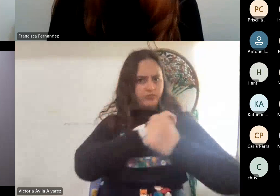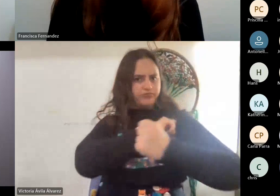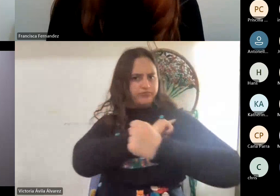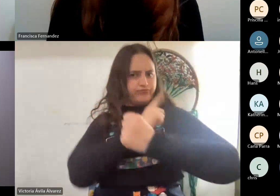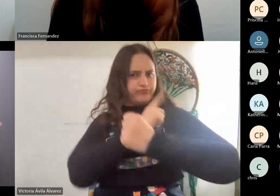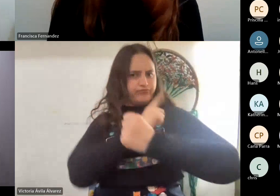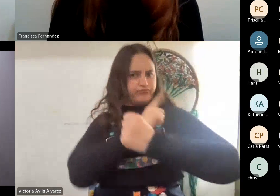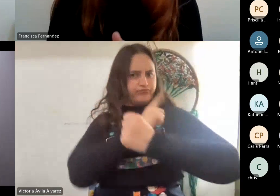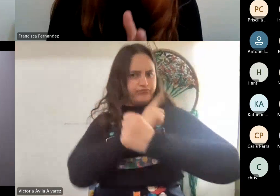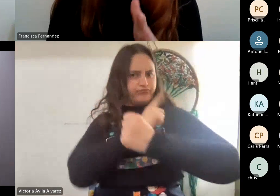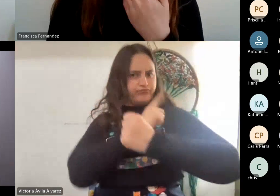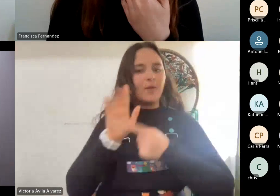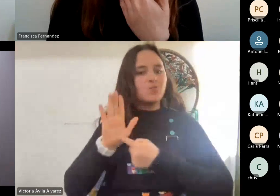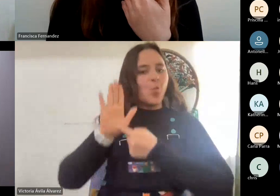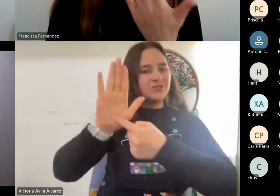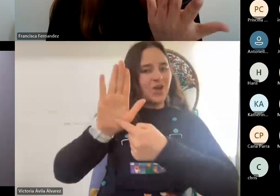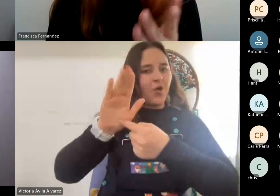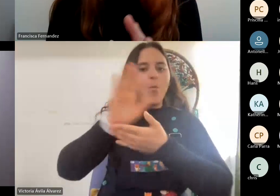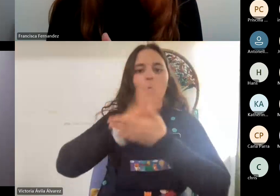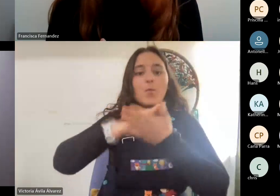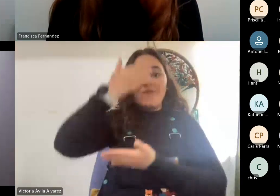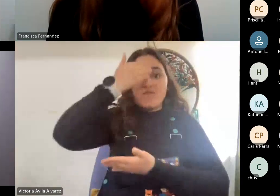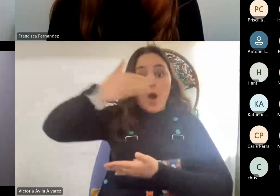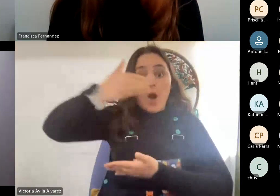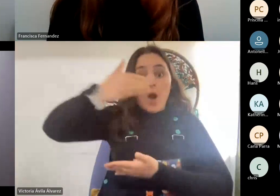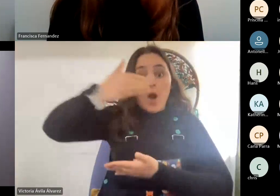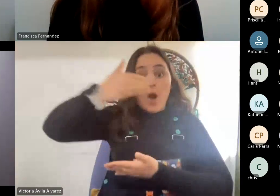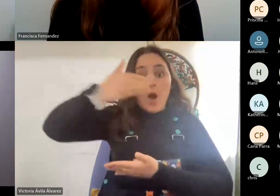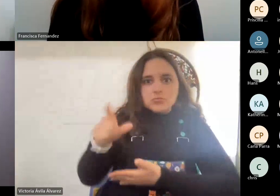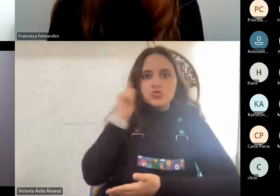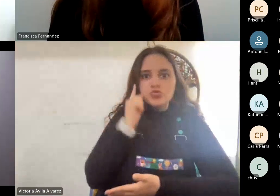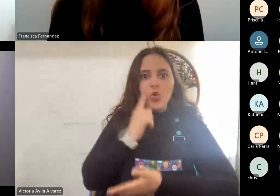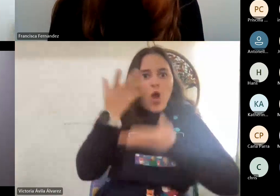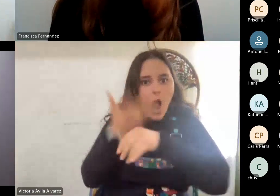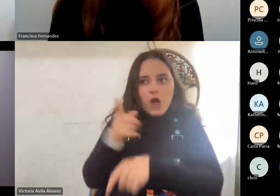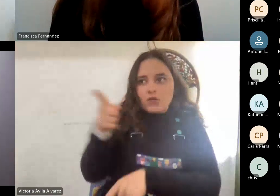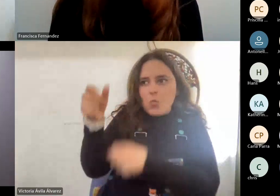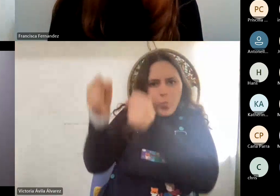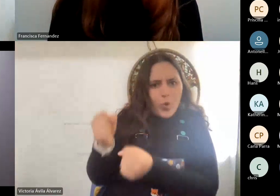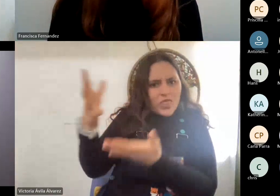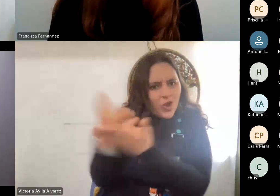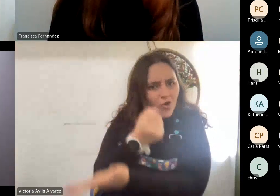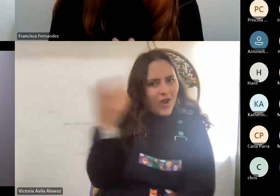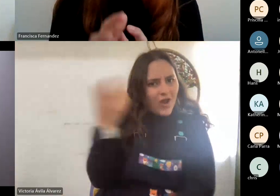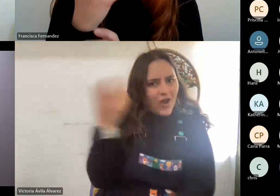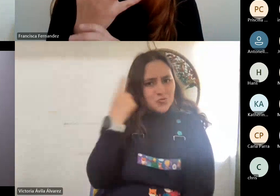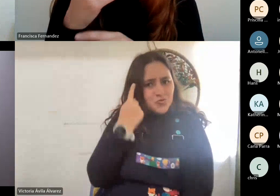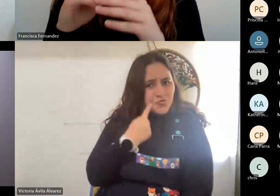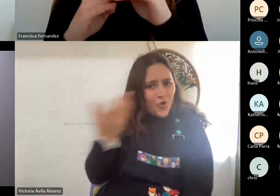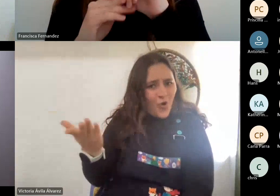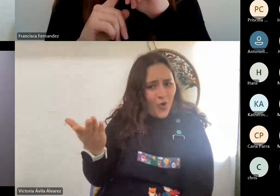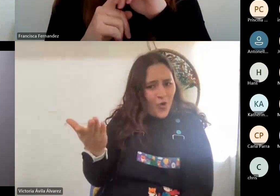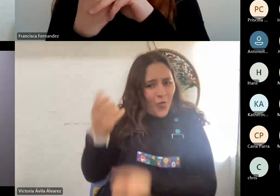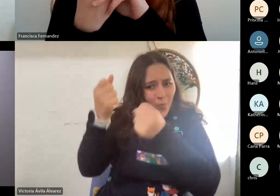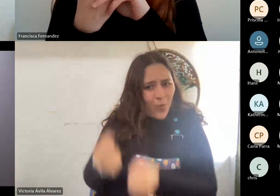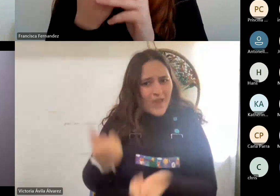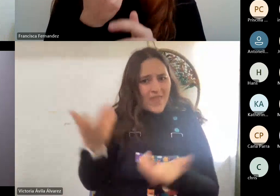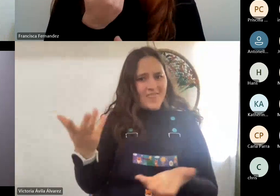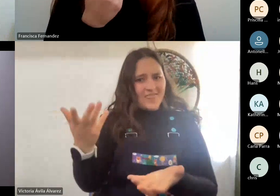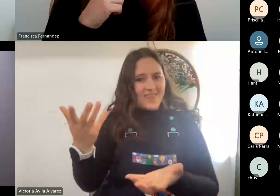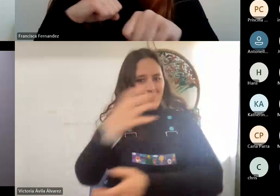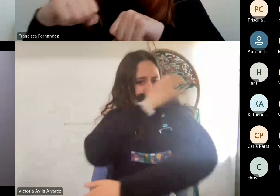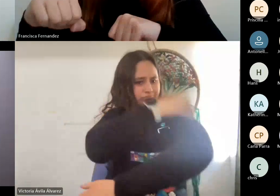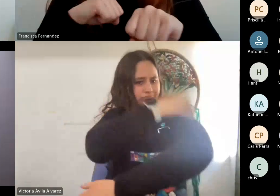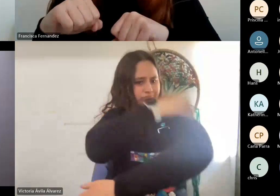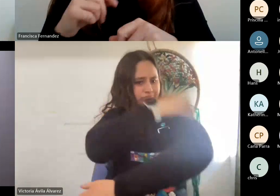enseñemos que hay personas a través de todo el país que son sordas y que mostrarles que son personas famosas, que han logrado muchas